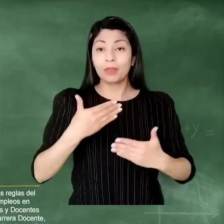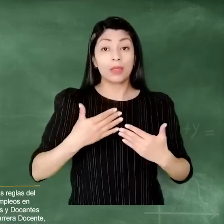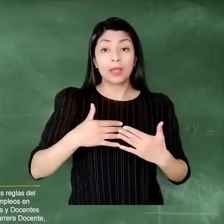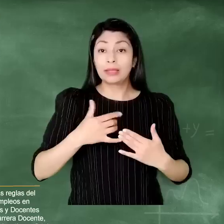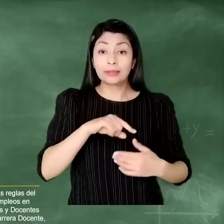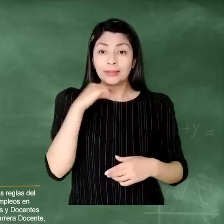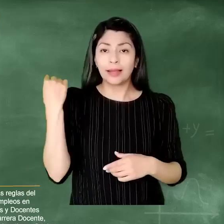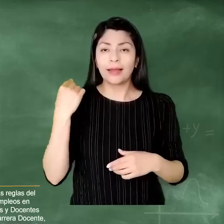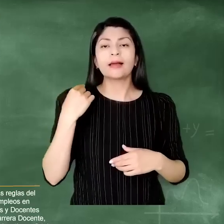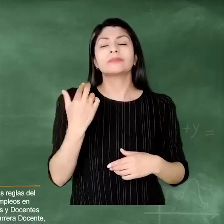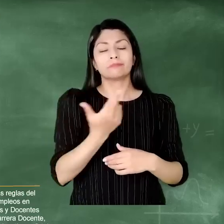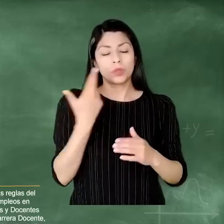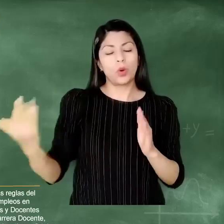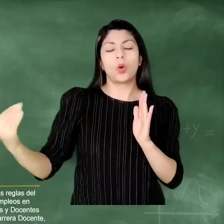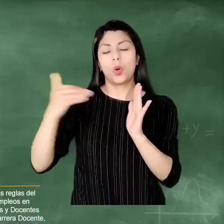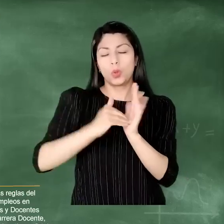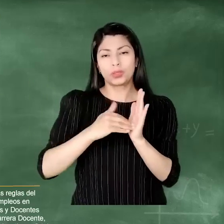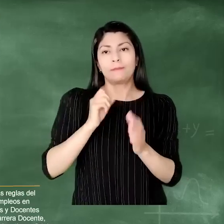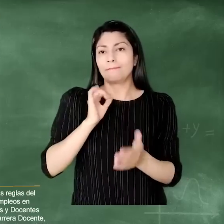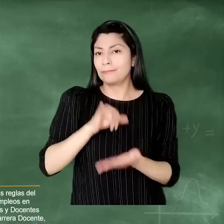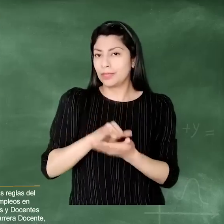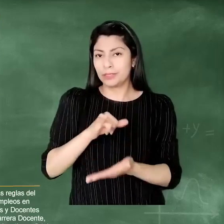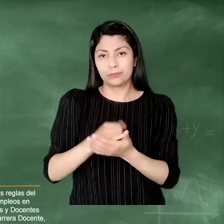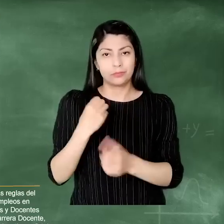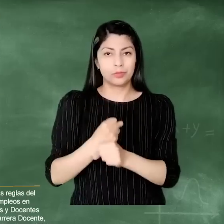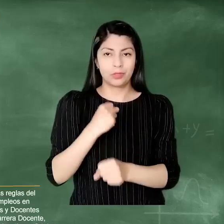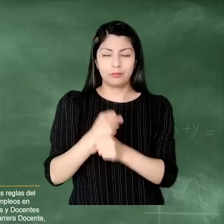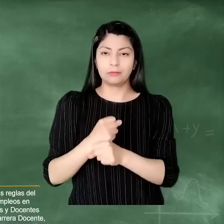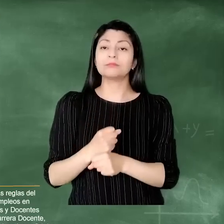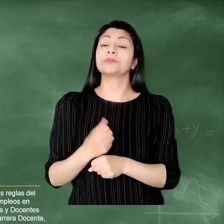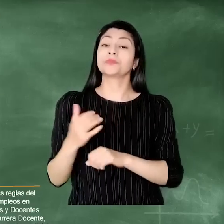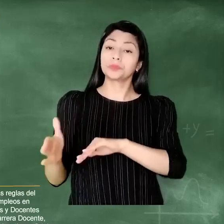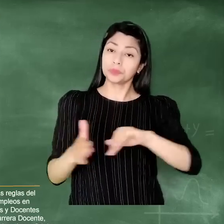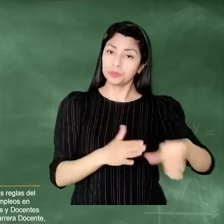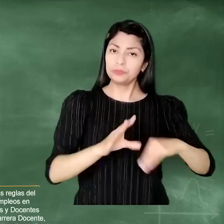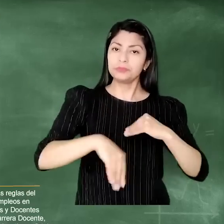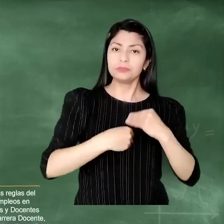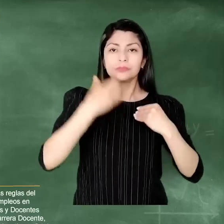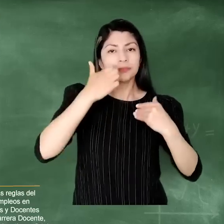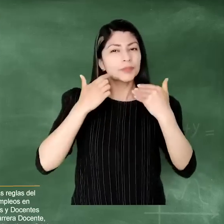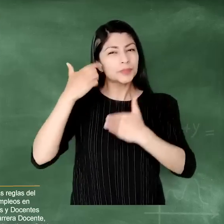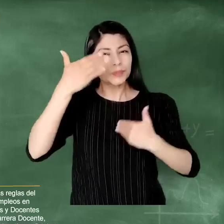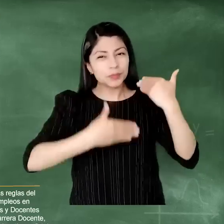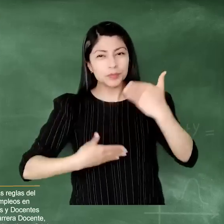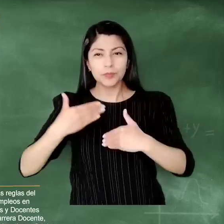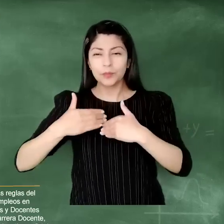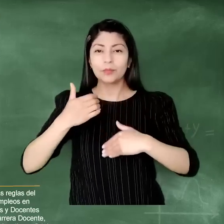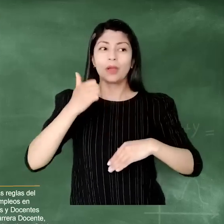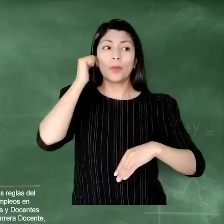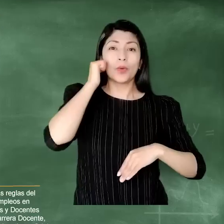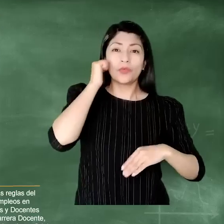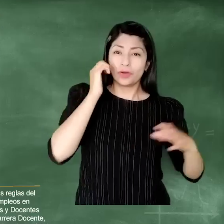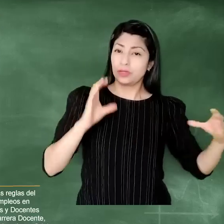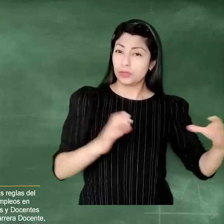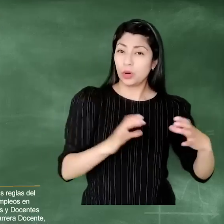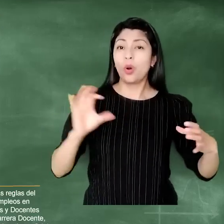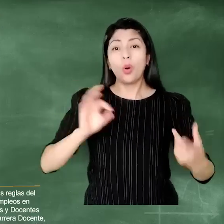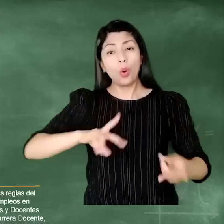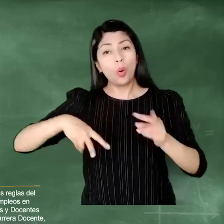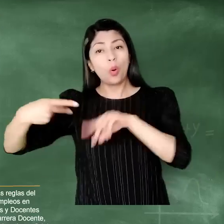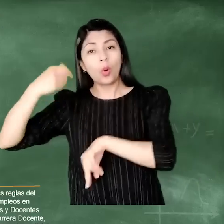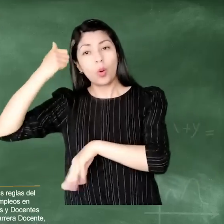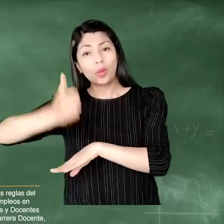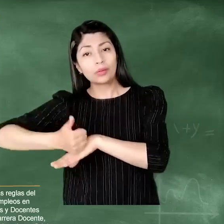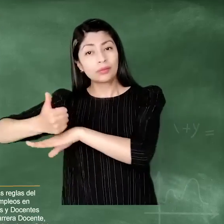prueba, regresará a su cargo de origen. Parágrafo 2. Durante el periodo de prueba, el docente